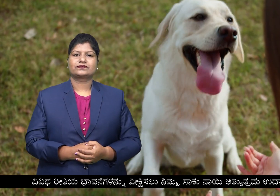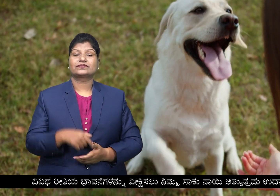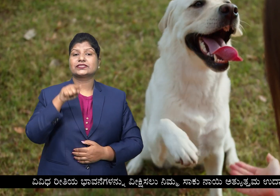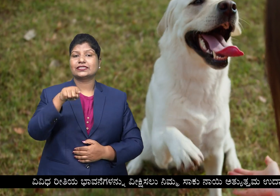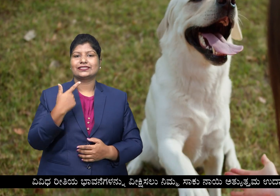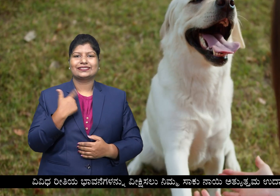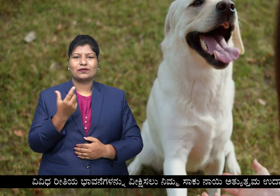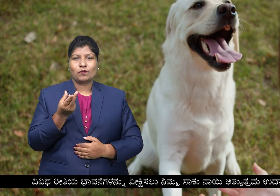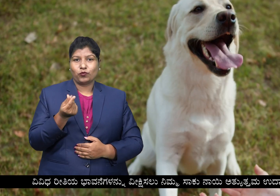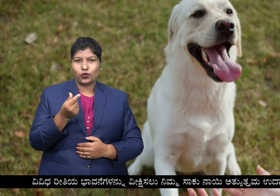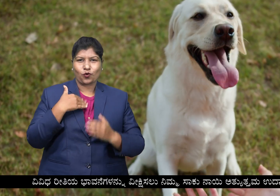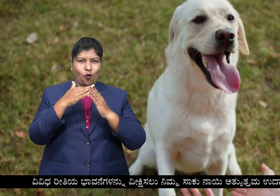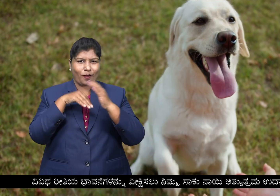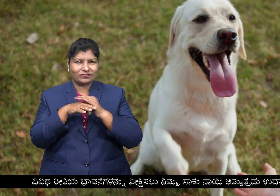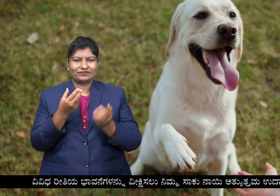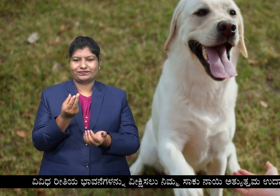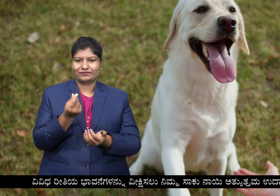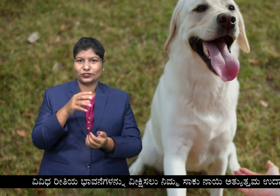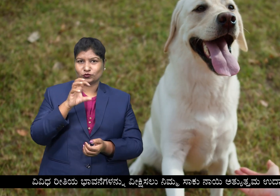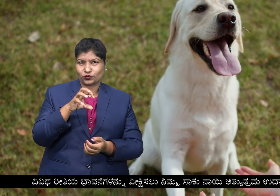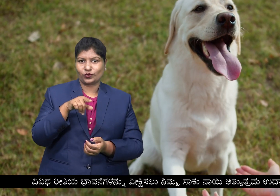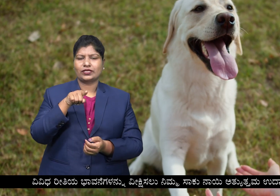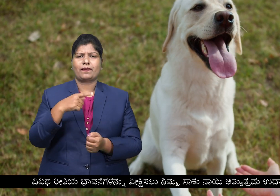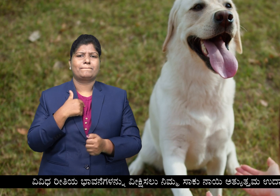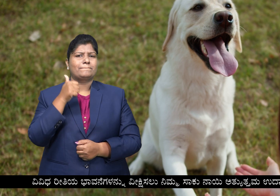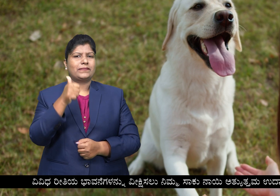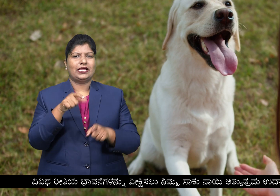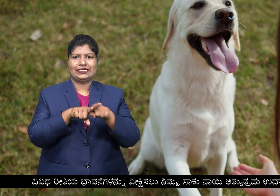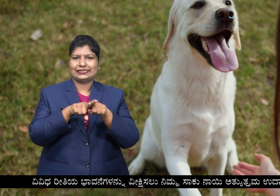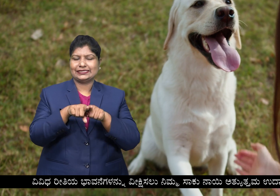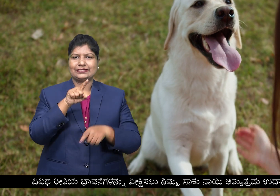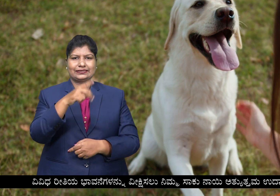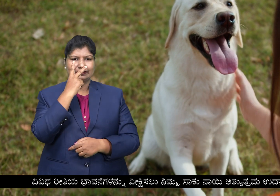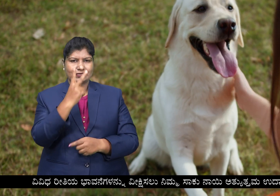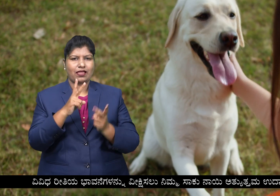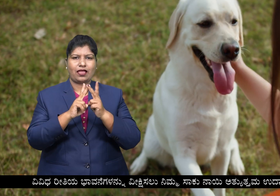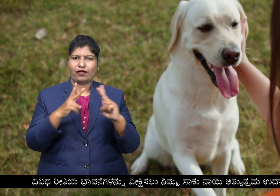ವಿವಿಧ ರೀತಿಯ ಭಾವನೆಗಳನ್ನ ವೀಕ್ಷಿಸಲು ನಿಮ್ಮ ಸಾಕು ನಾಯಿ ಅತ್ಯುತ್ತಮ ಉದಾಹರಣೆಯಾಗಿದೆ.